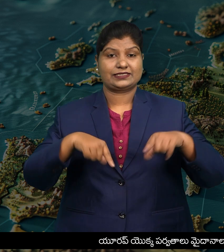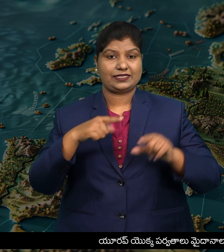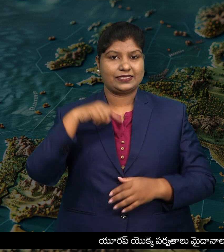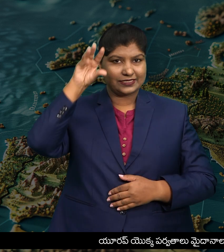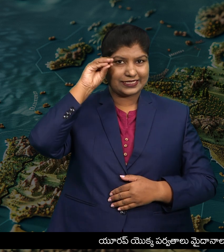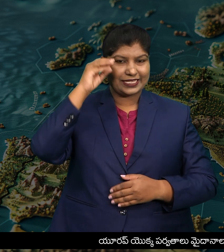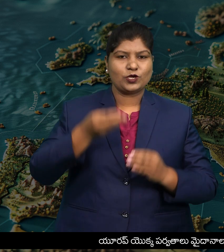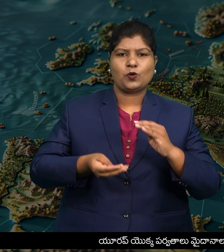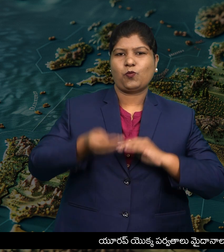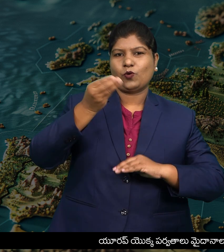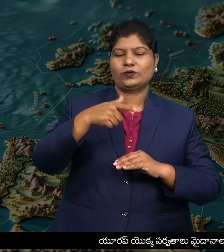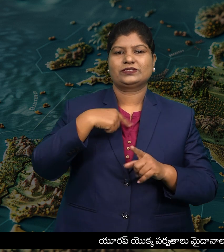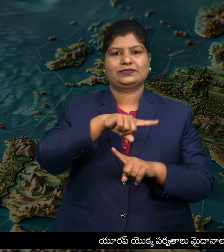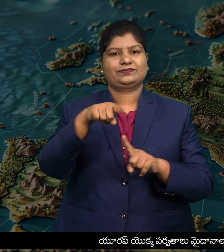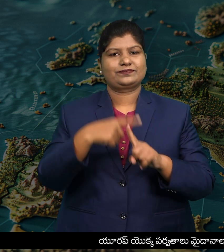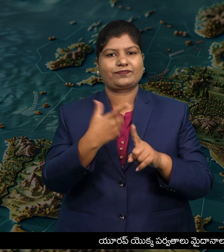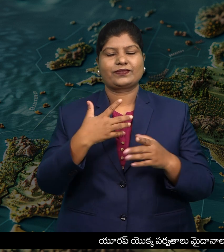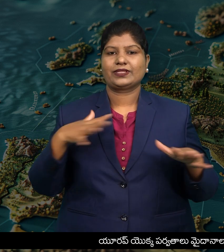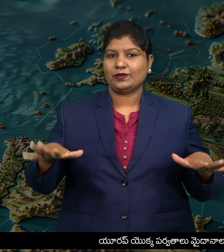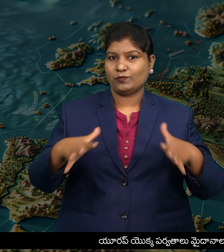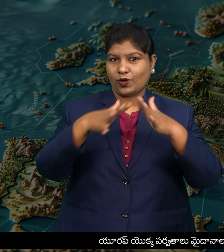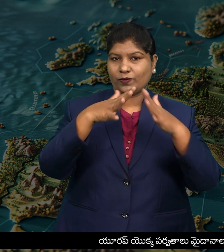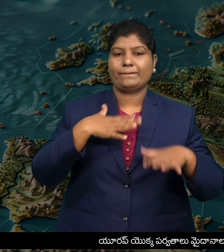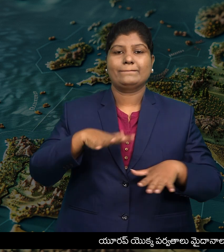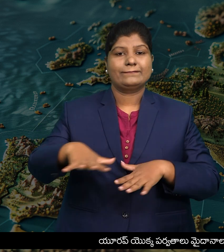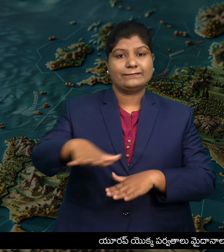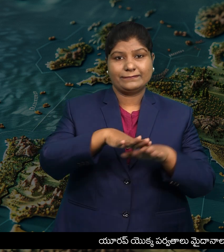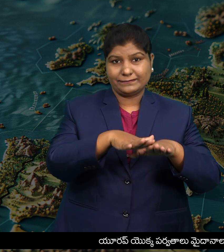యూరప్ యొక్క పర్వతాలు, మైదానాలు మరియు నదుల గురించి మరింత తెలుసుకుందాం.